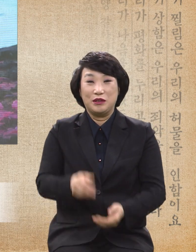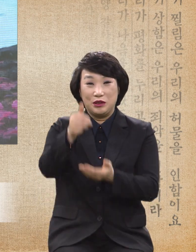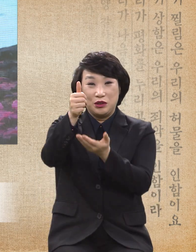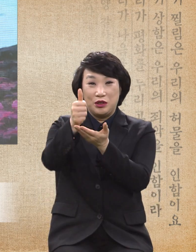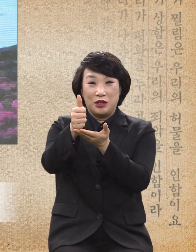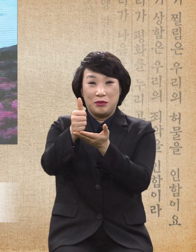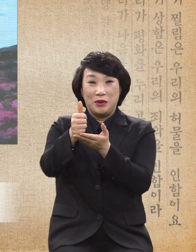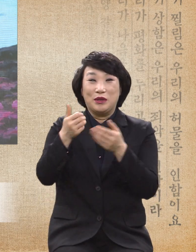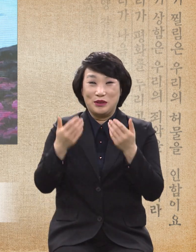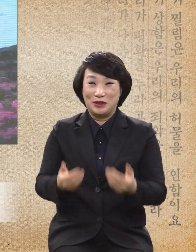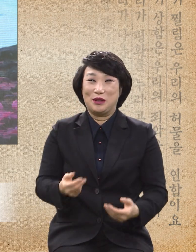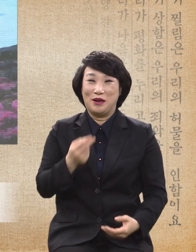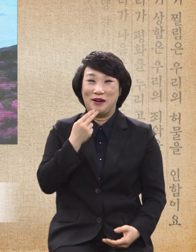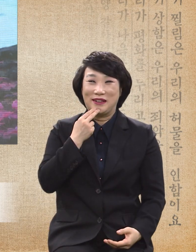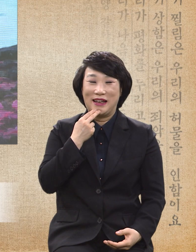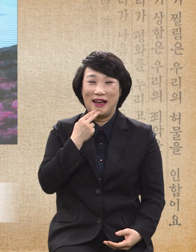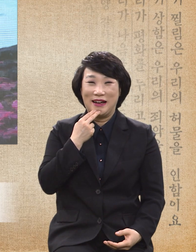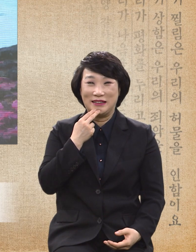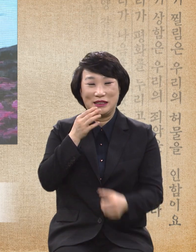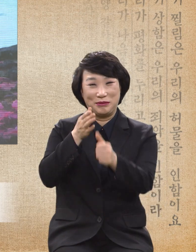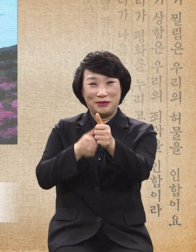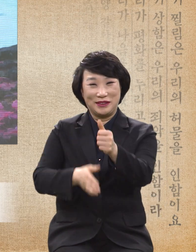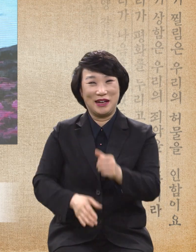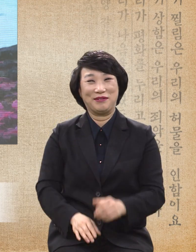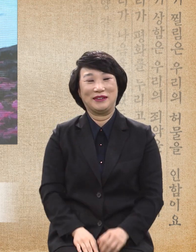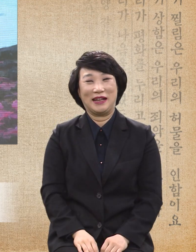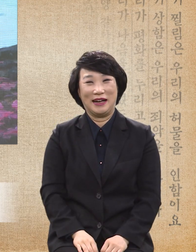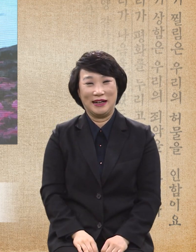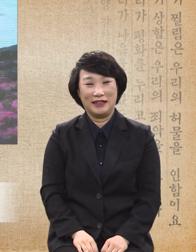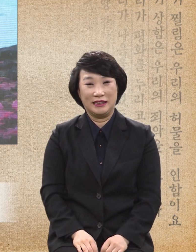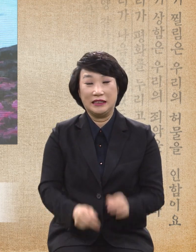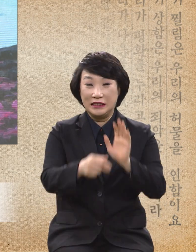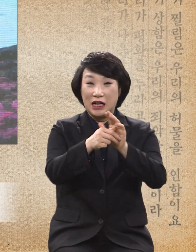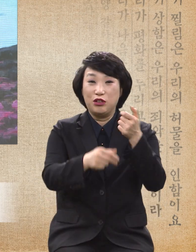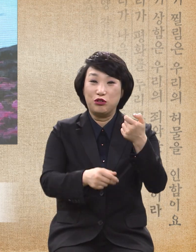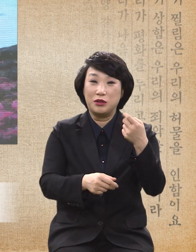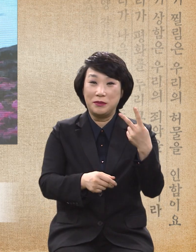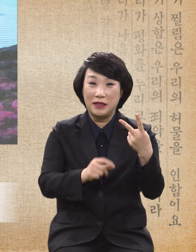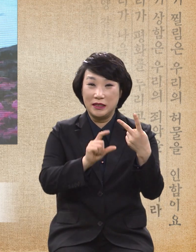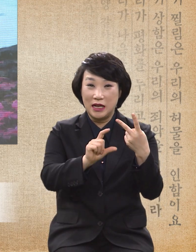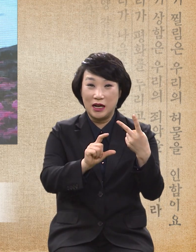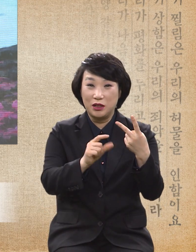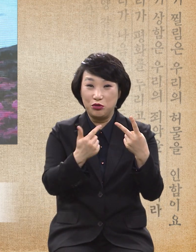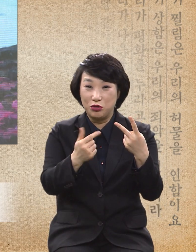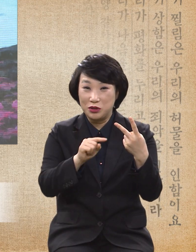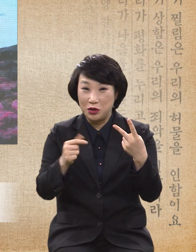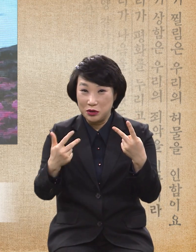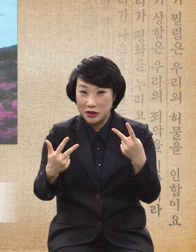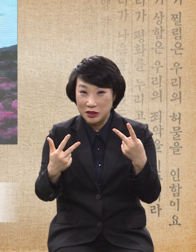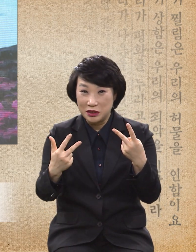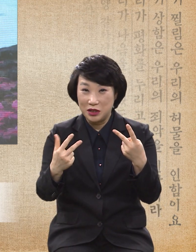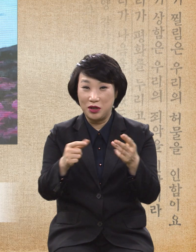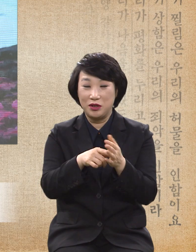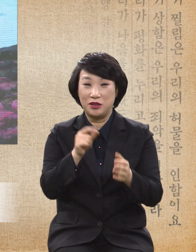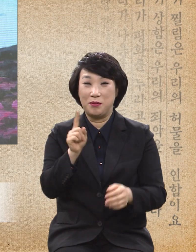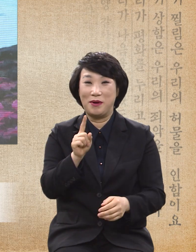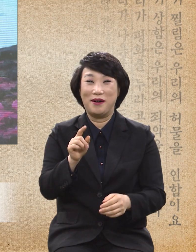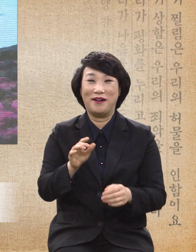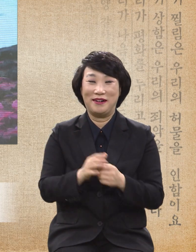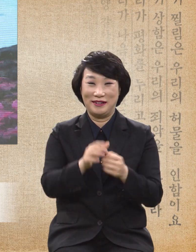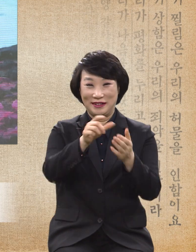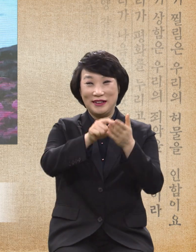주님을 쉬지 못하게 하라 그 말입니다. 이사야서 62장 6절로 7절에